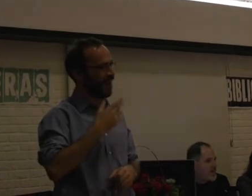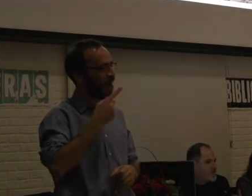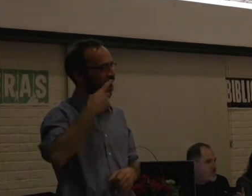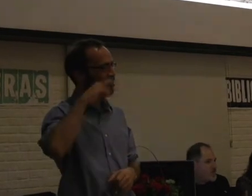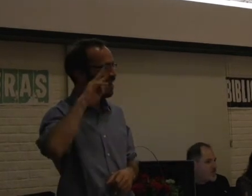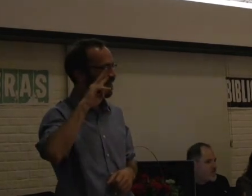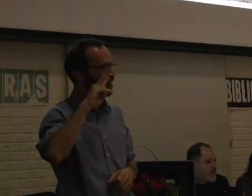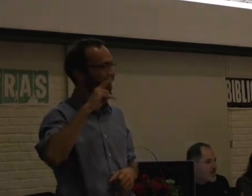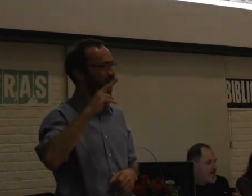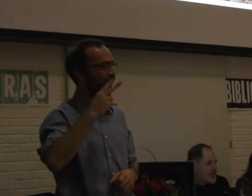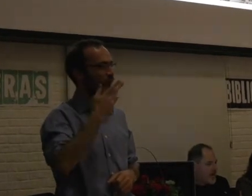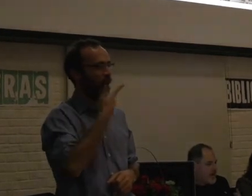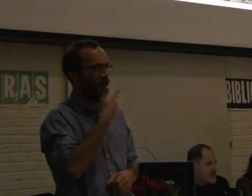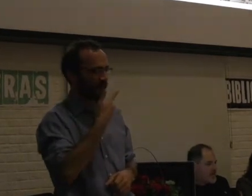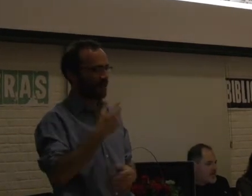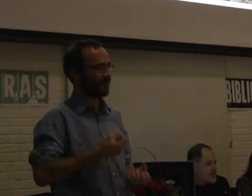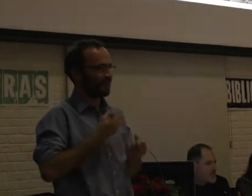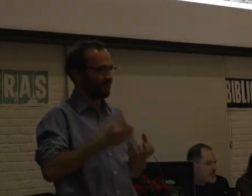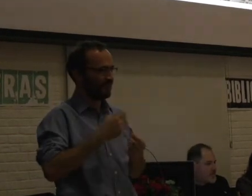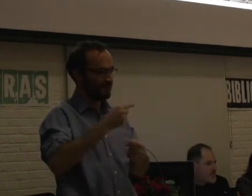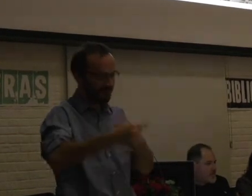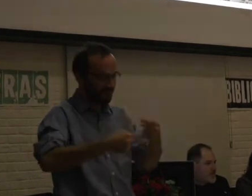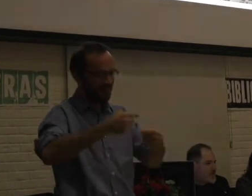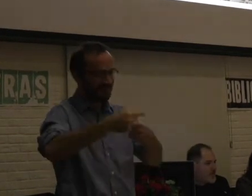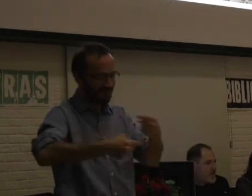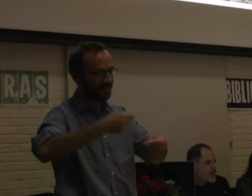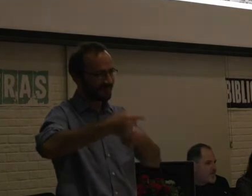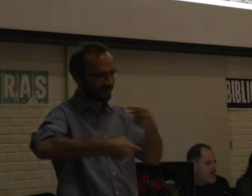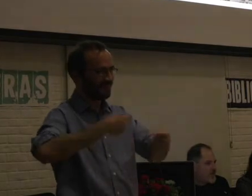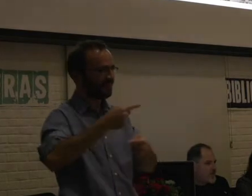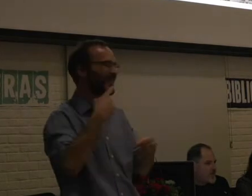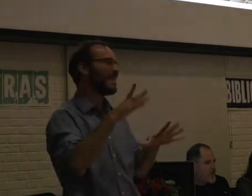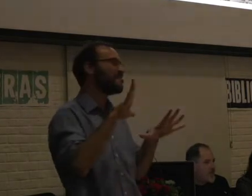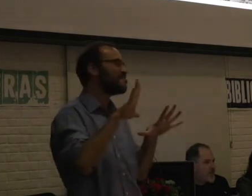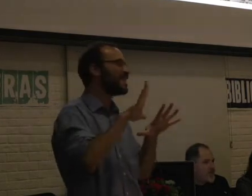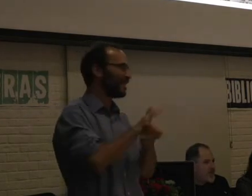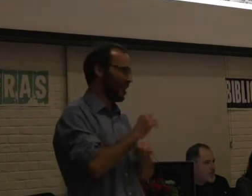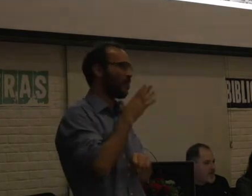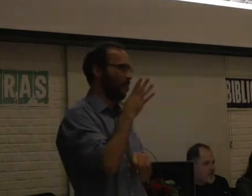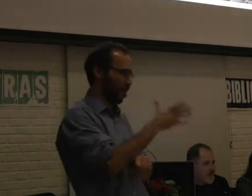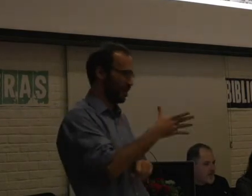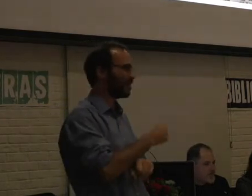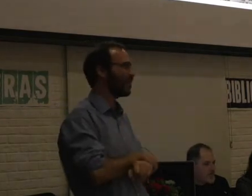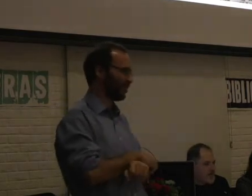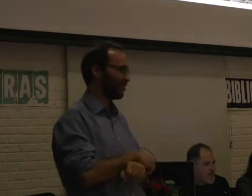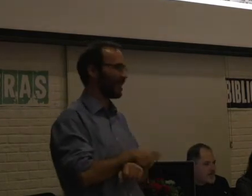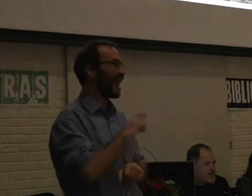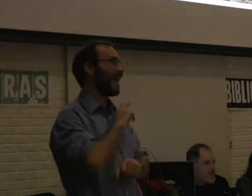por eso y a ese trasvase de conocimiento se le llamaba misterio, de ahí el nombre de religiones mistéricas. Pues